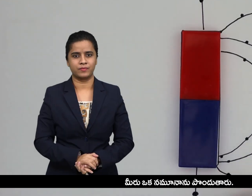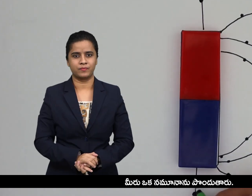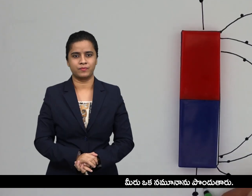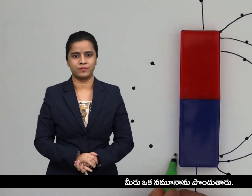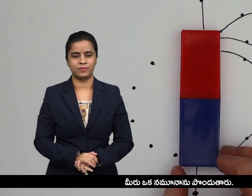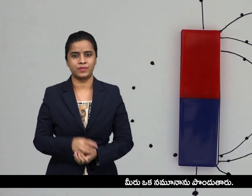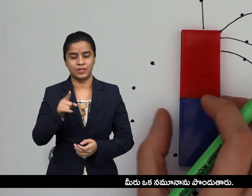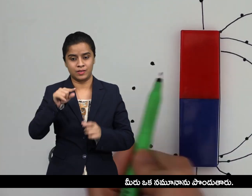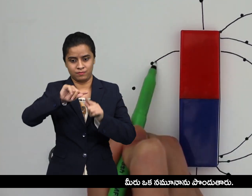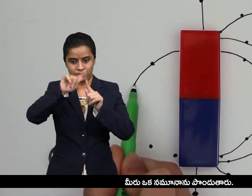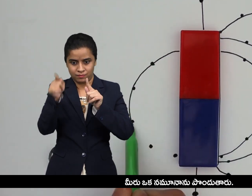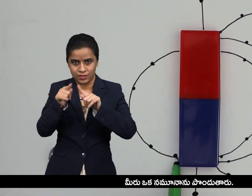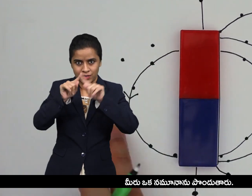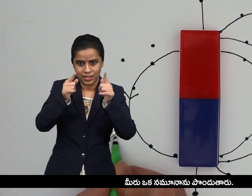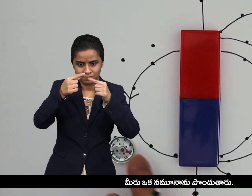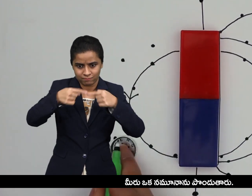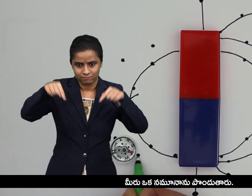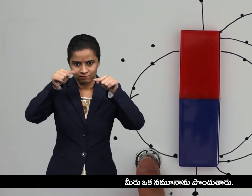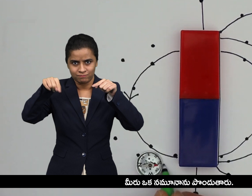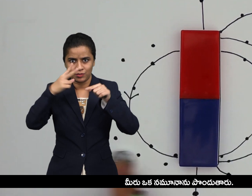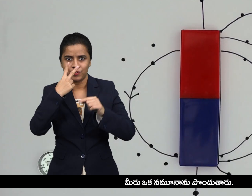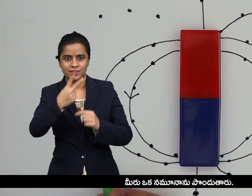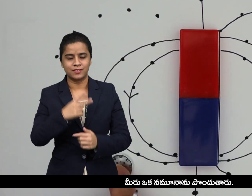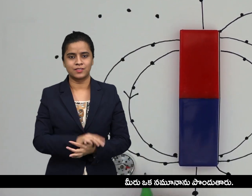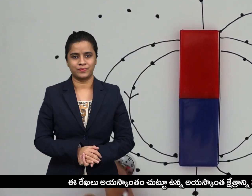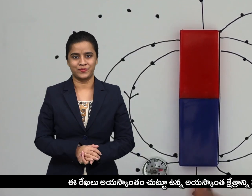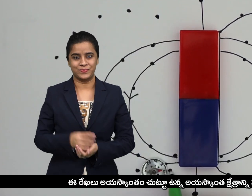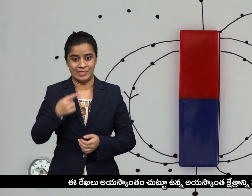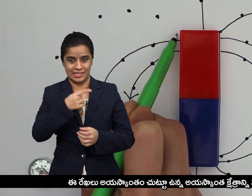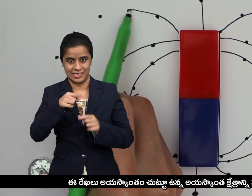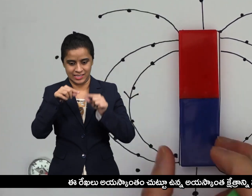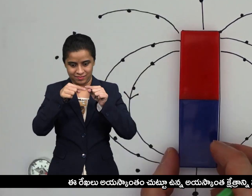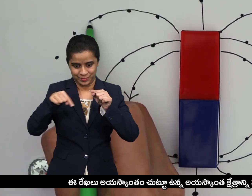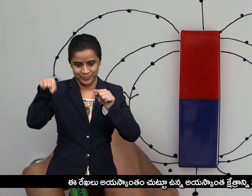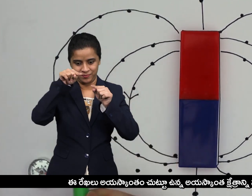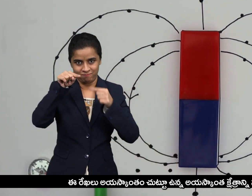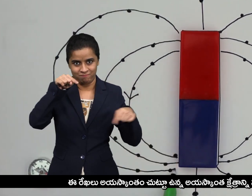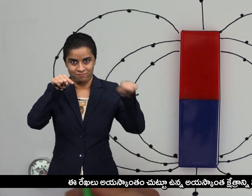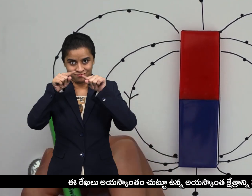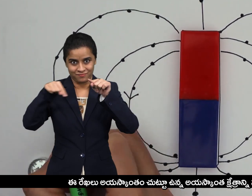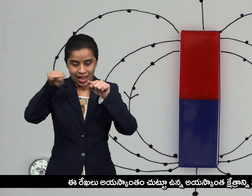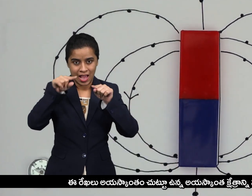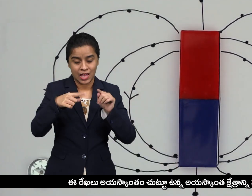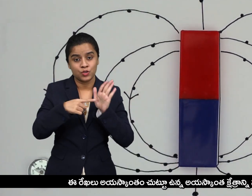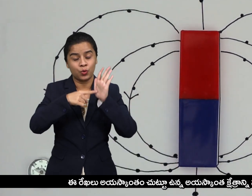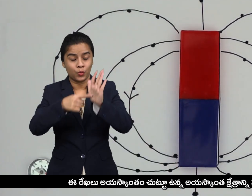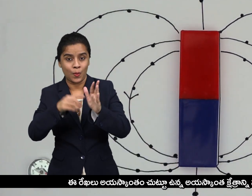మీరు ఒక నమూనాను పొందుతారు. ఈ రేఖలు అయస్కాంతం చుట్టూ ఉన్న అయస్కాంత